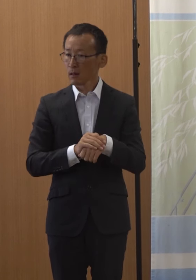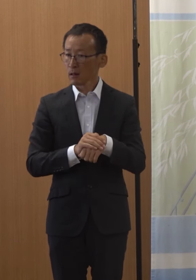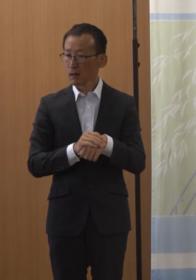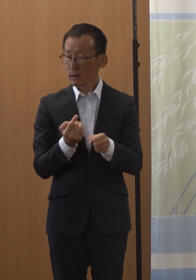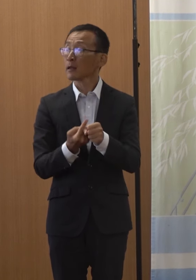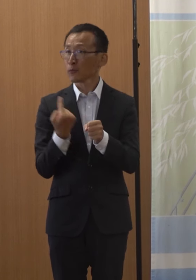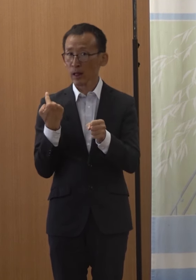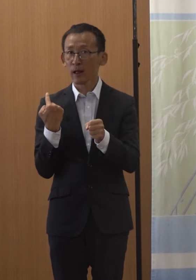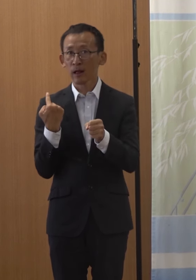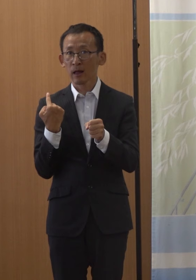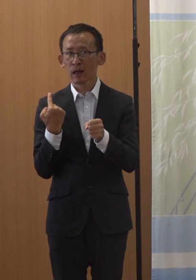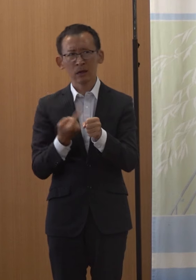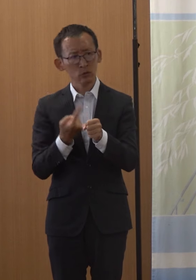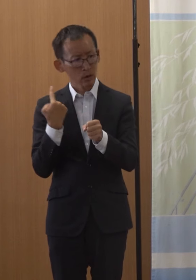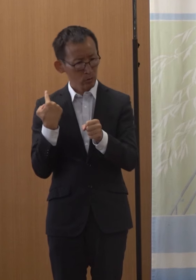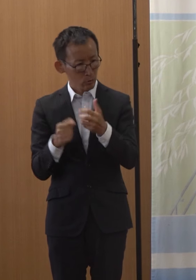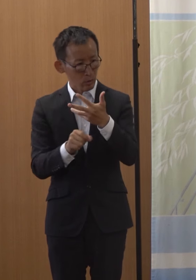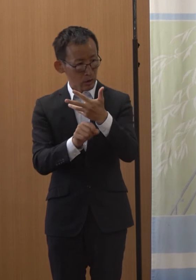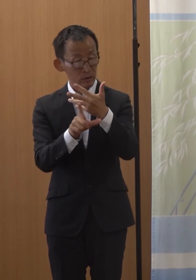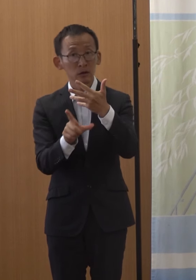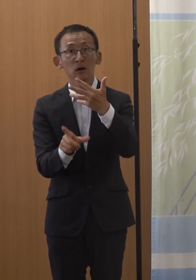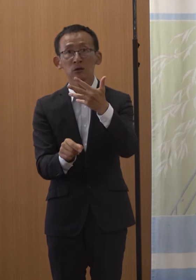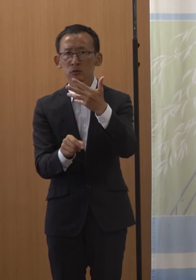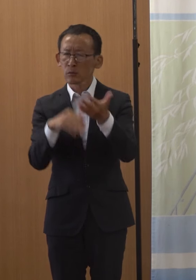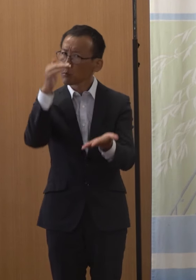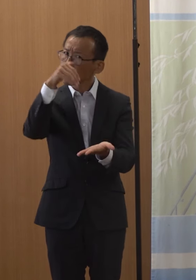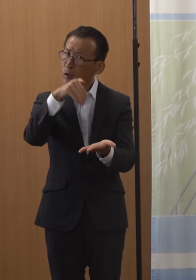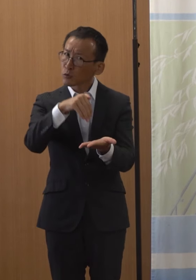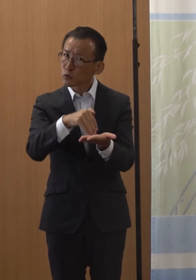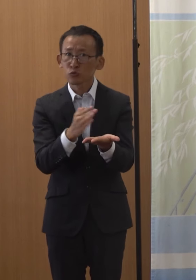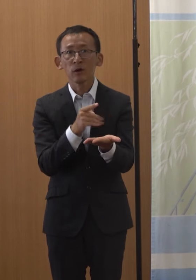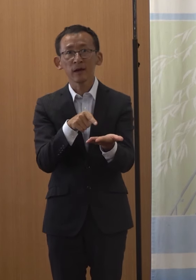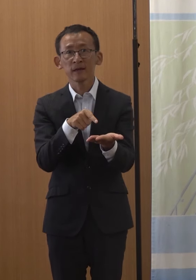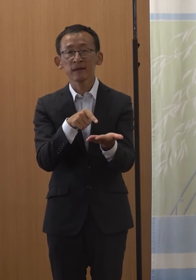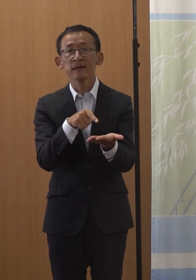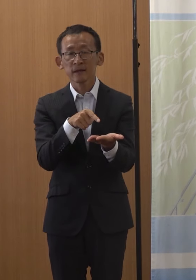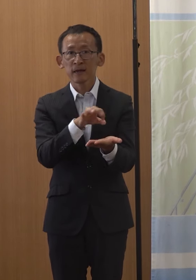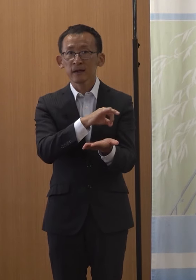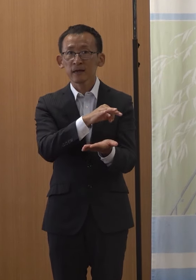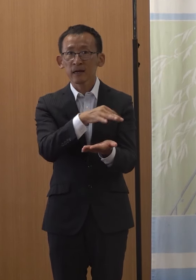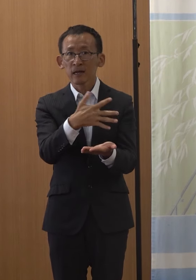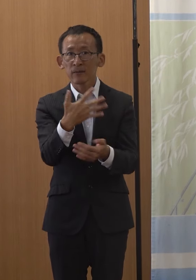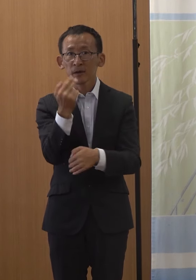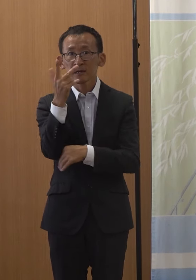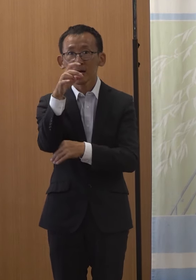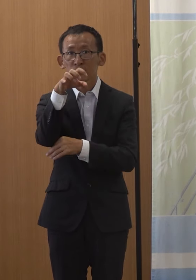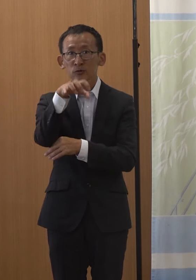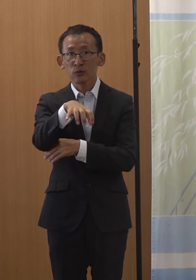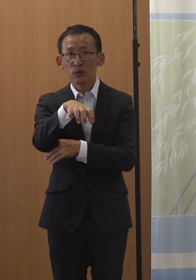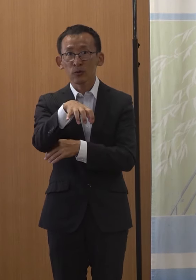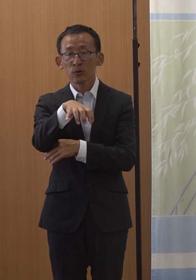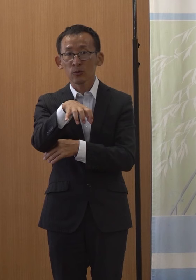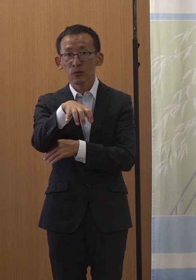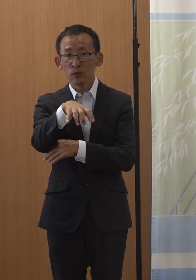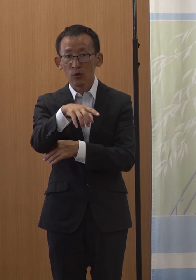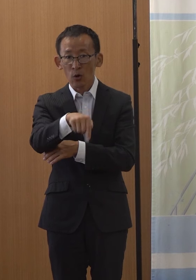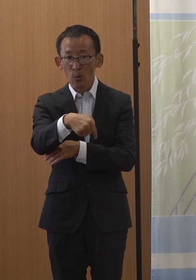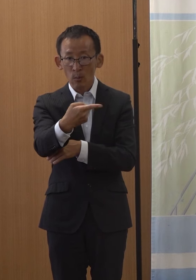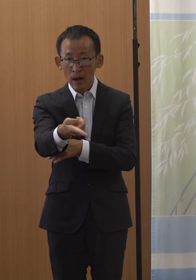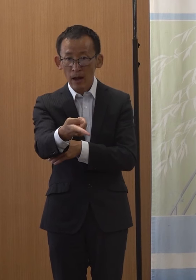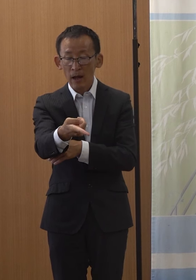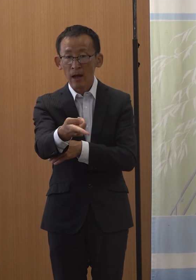昨年のちょうど8月夏ぐらいはこの金沢市役所の第一本庁舎の前